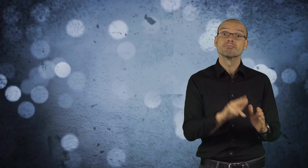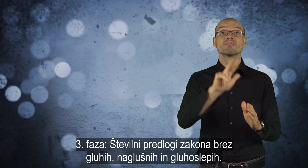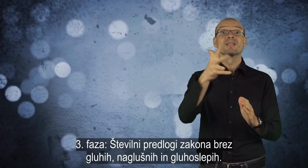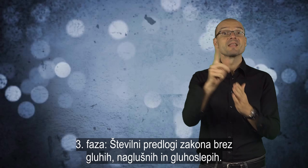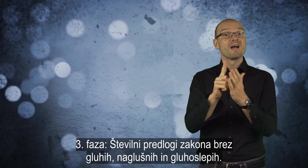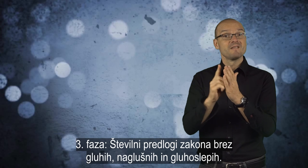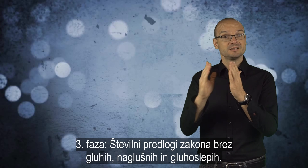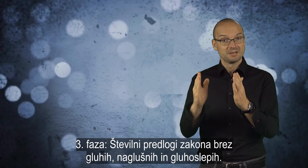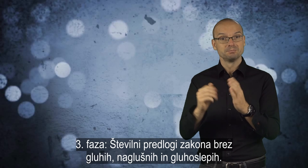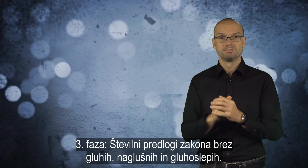Tretja faza.